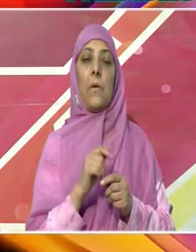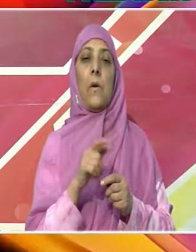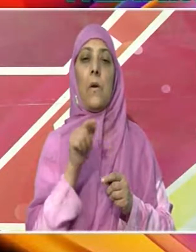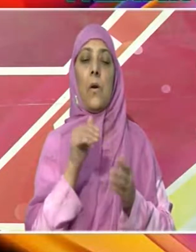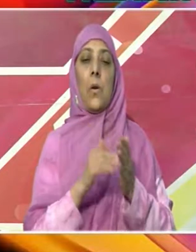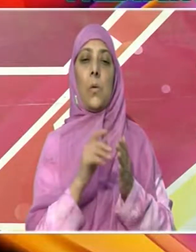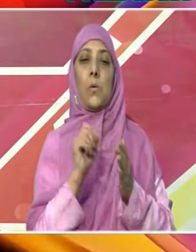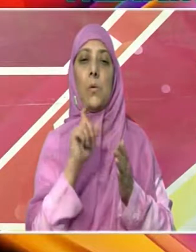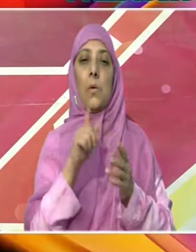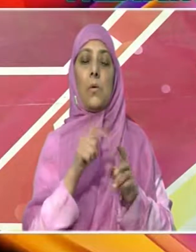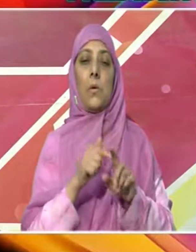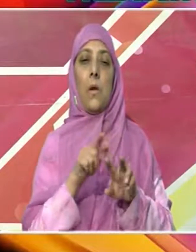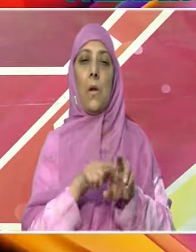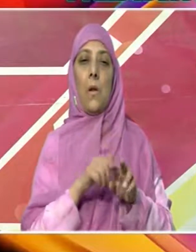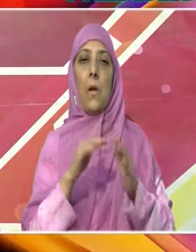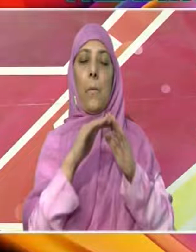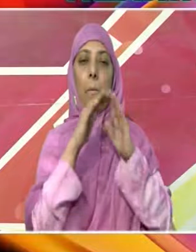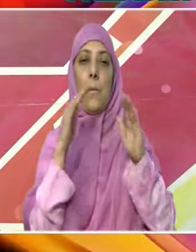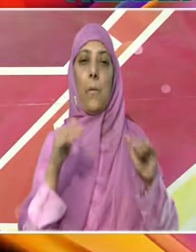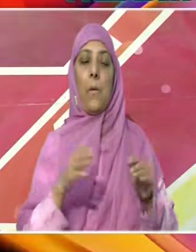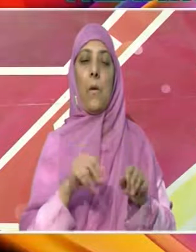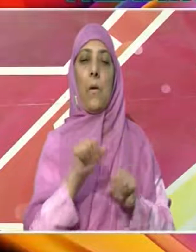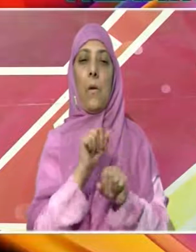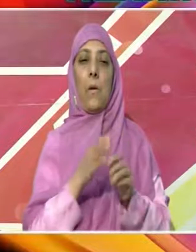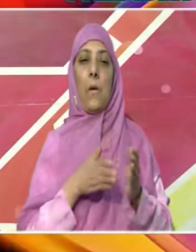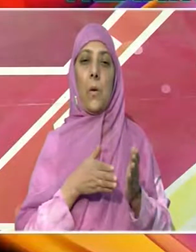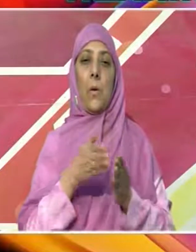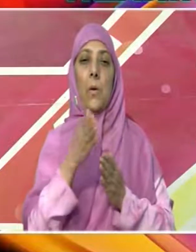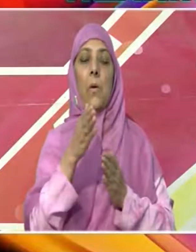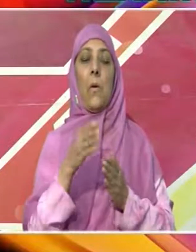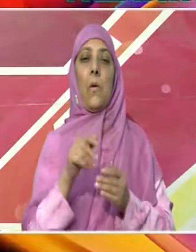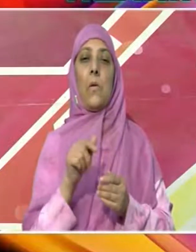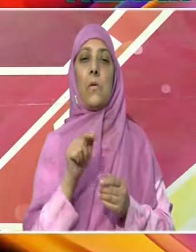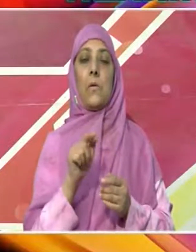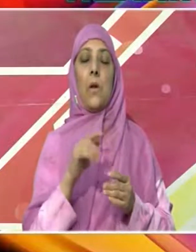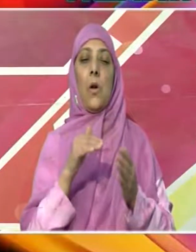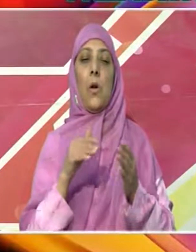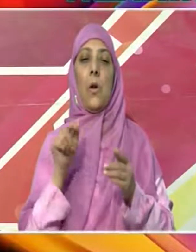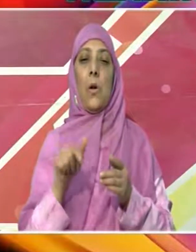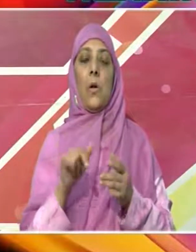जोजिला पास कुछ chidhti हुई लद्दाख को सोनमार्ग से मिलेगी